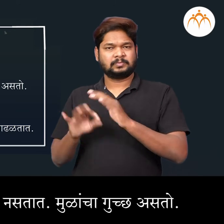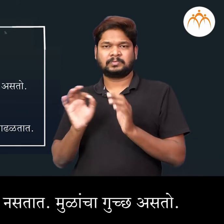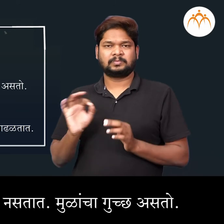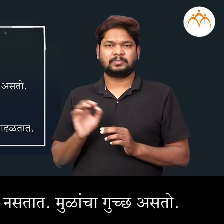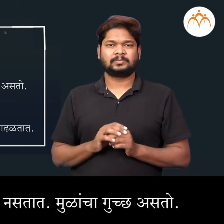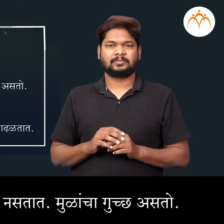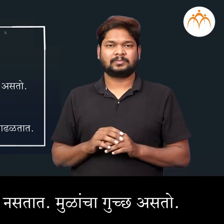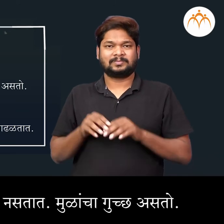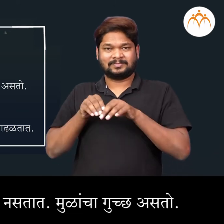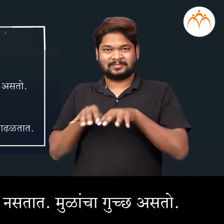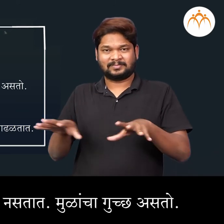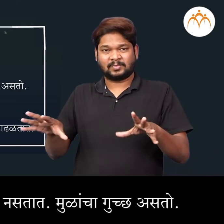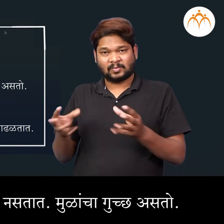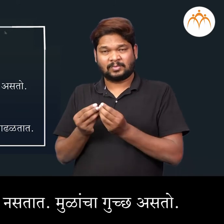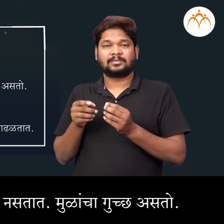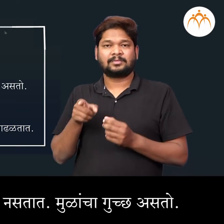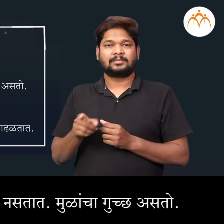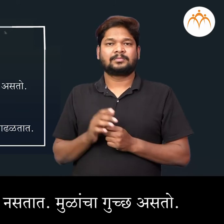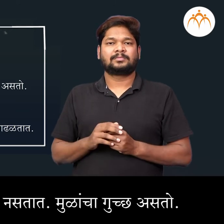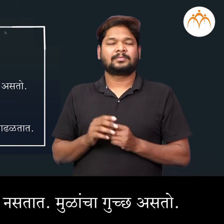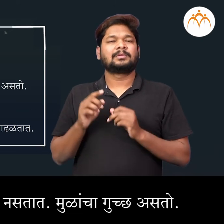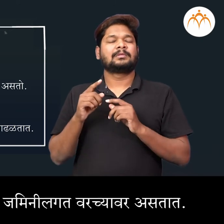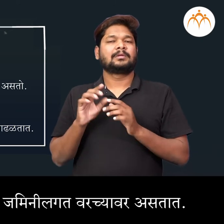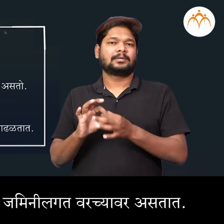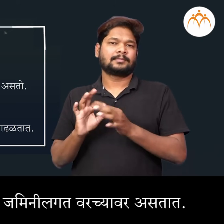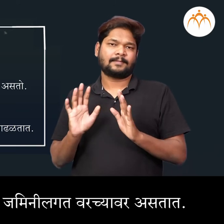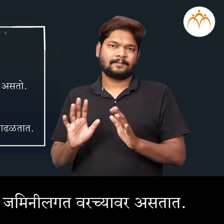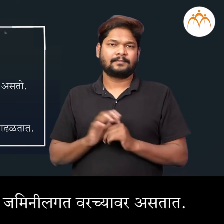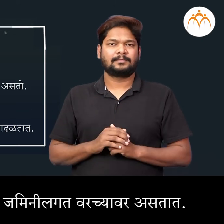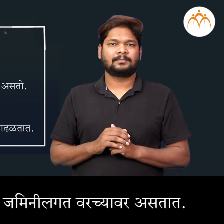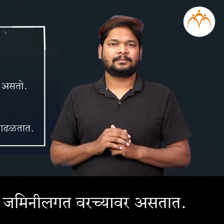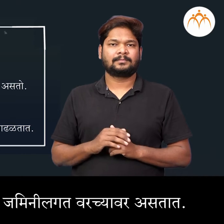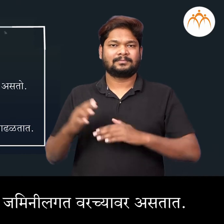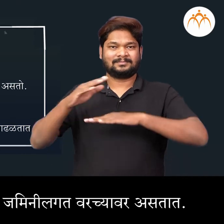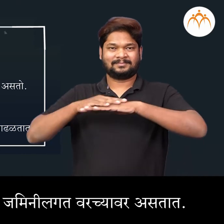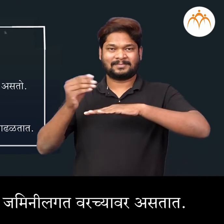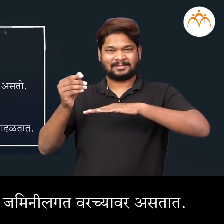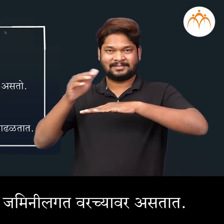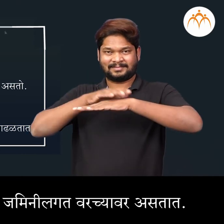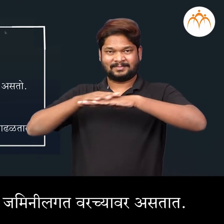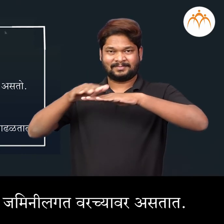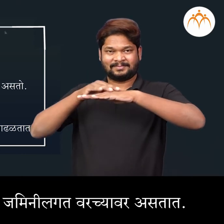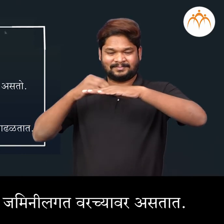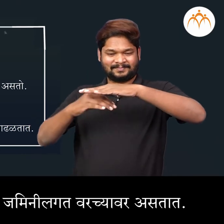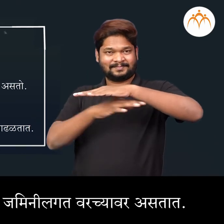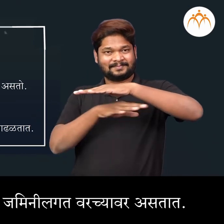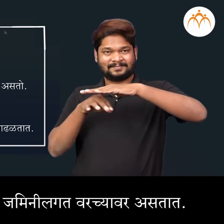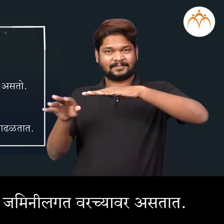तुमूलांचा गुच्छ असतो तंतुमाए कि वा अगन्तुक मूले जमिनी लगत वर्चावर असता